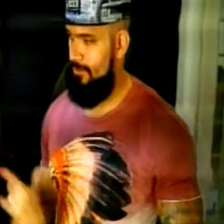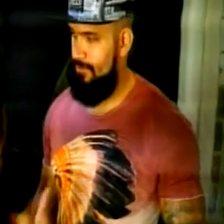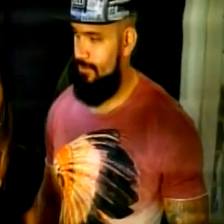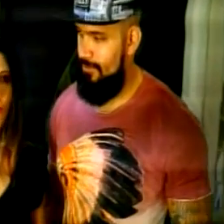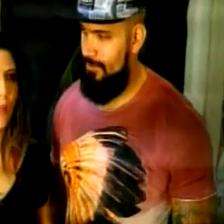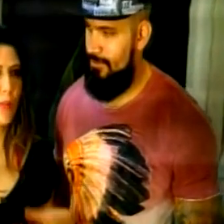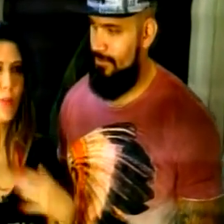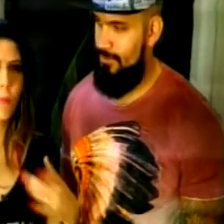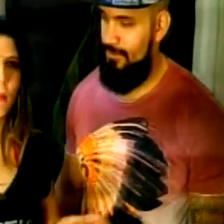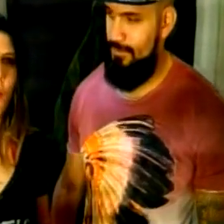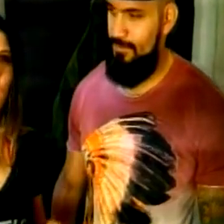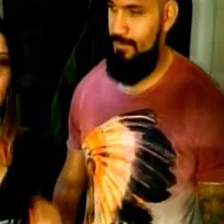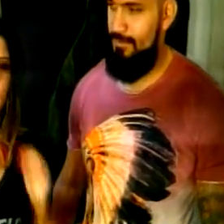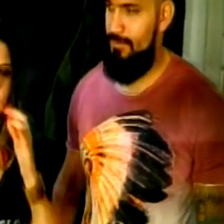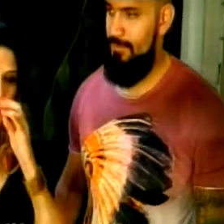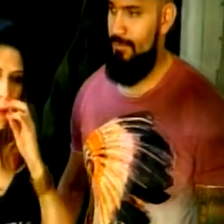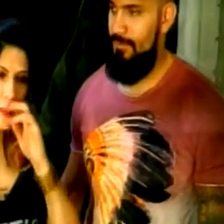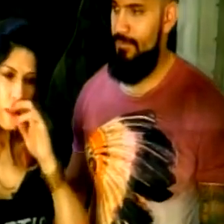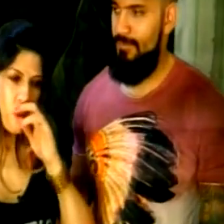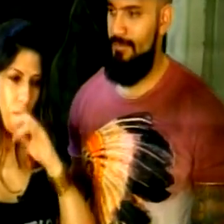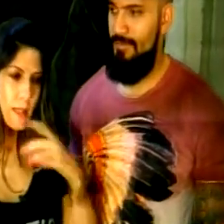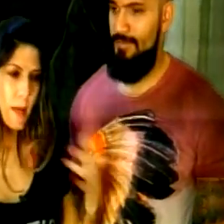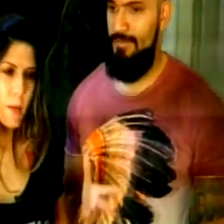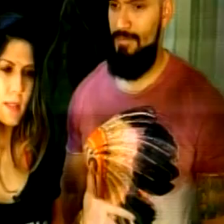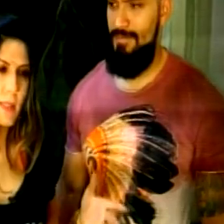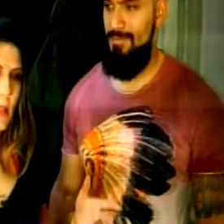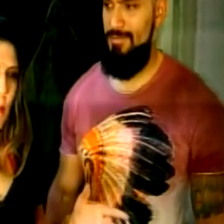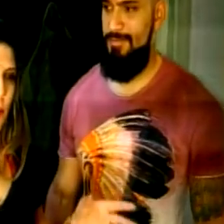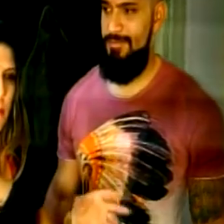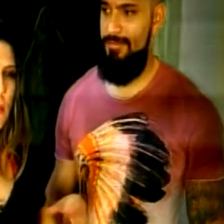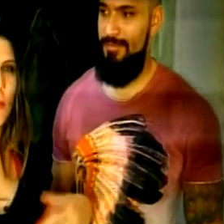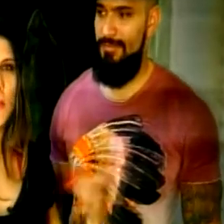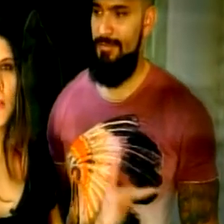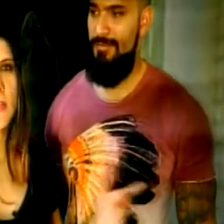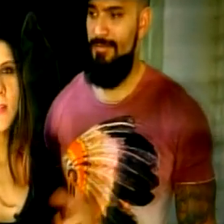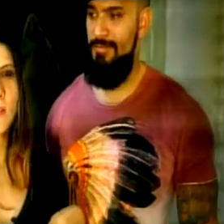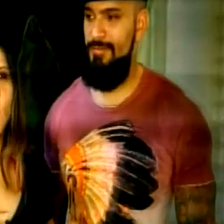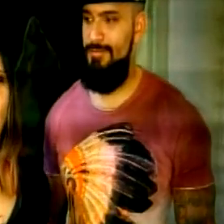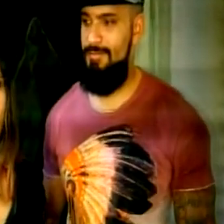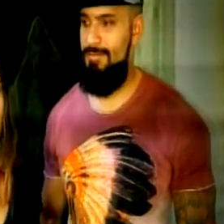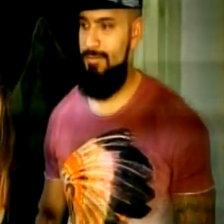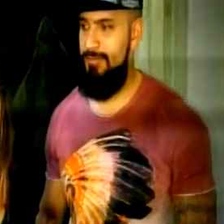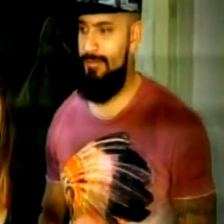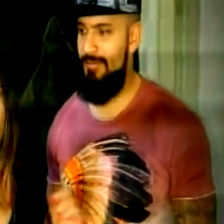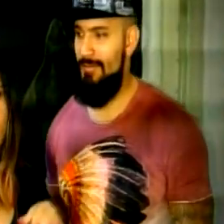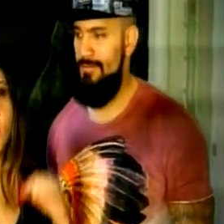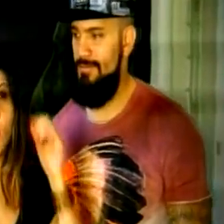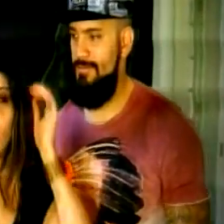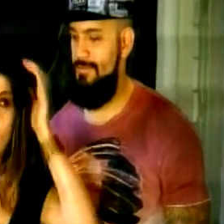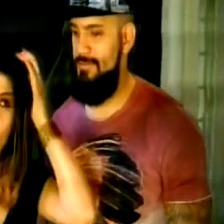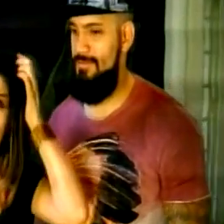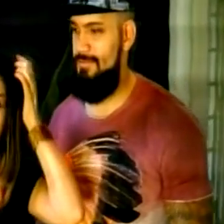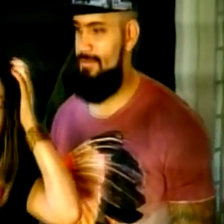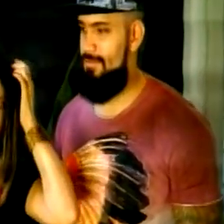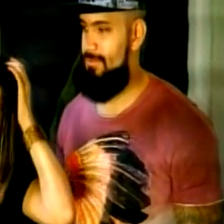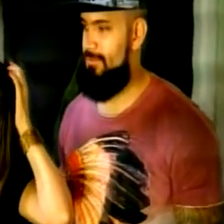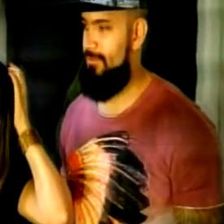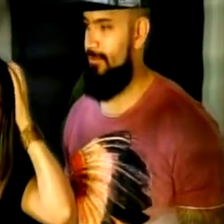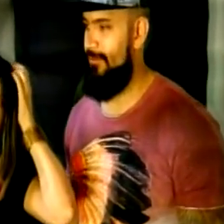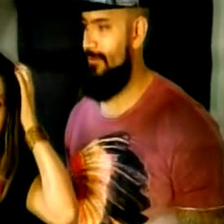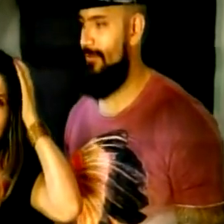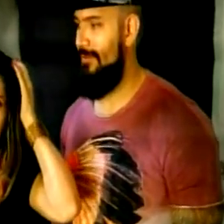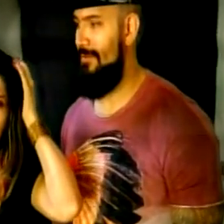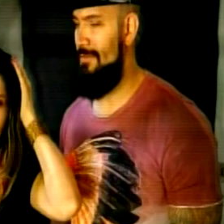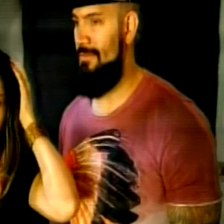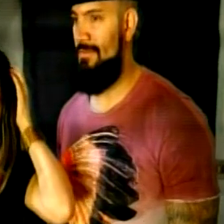entrei no Google, lá do hospital mesmo, e comecei a pesquisar bebês com ambiguidade sexual, direito a registro e tal. Foi quando eu achei